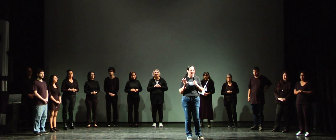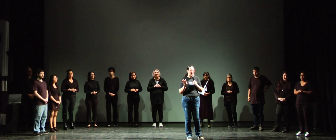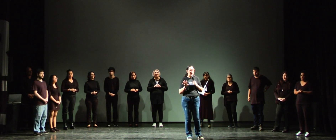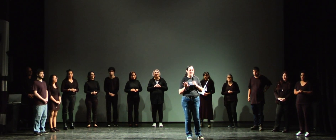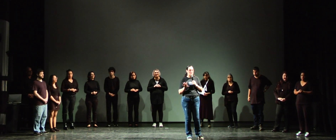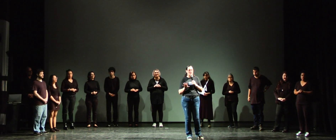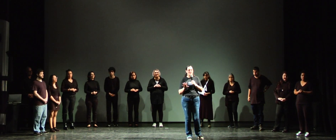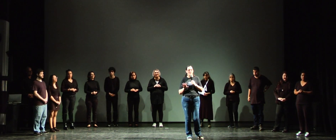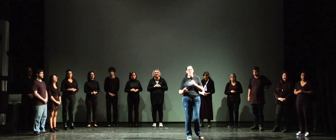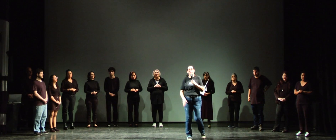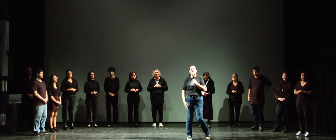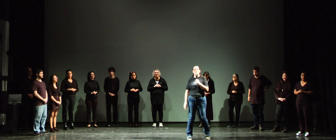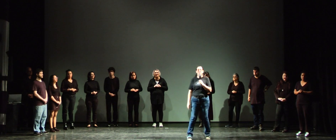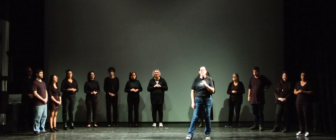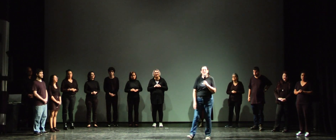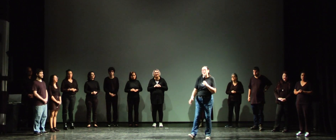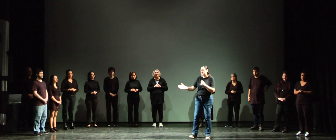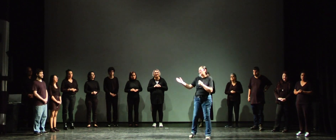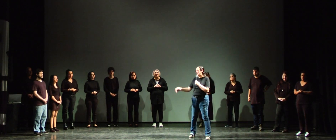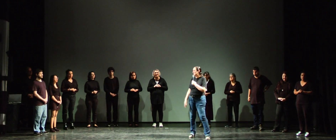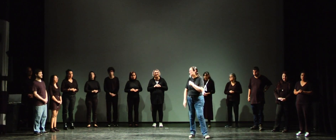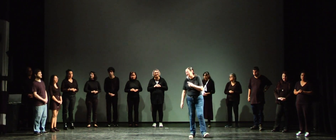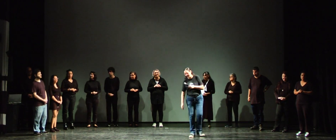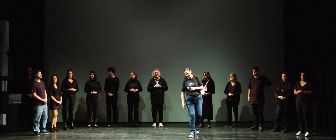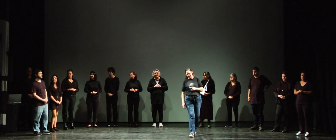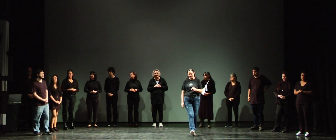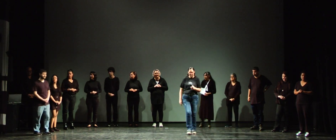pegar rapidinho, tá bom? Vamos começar com o Gustavo. Boa